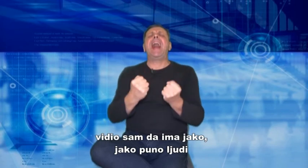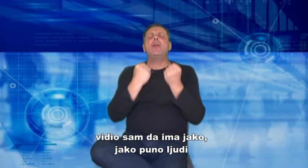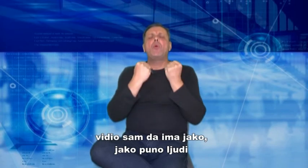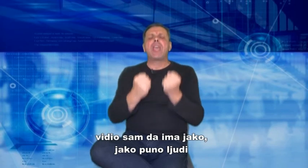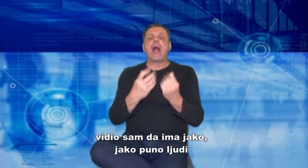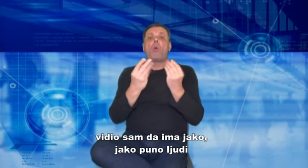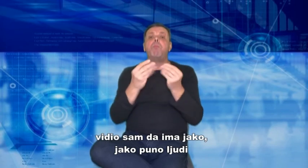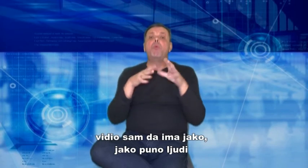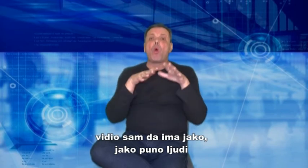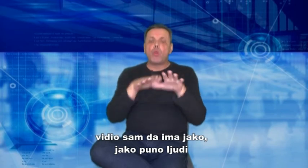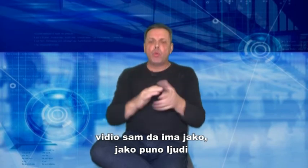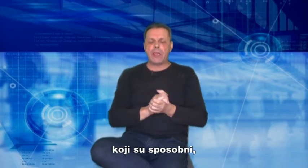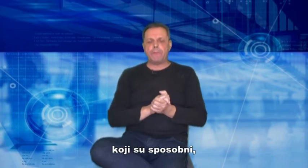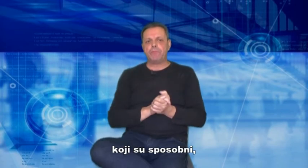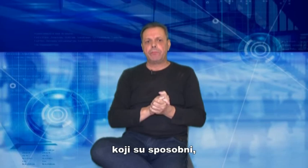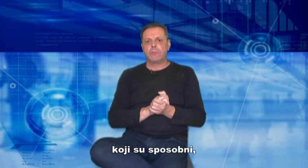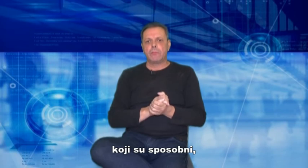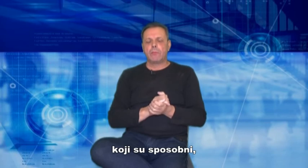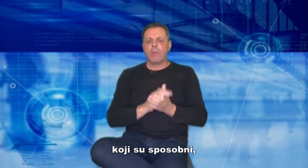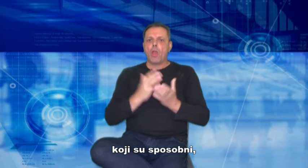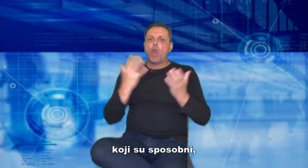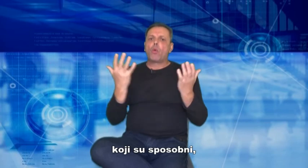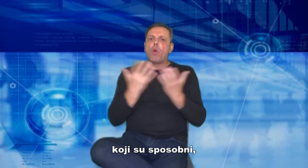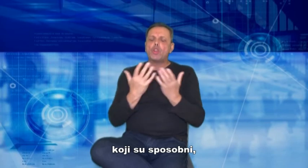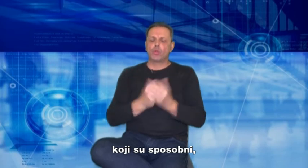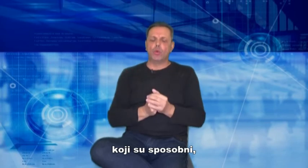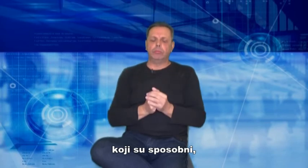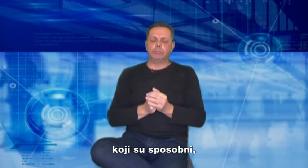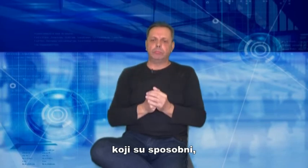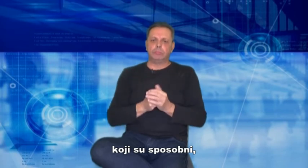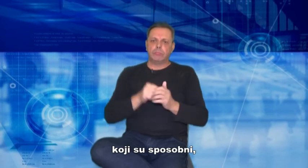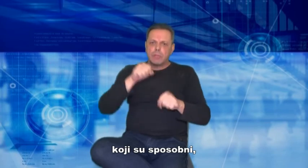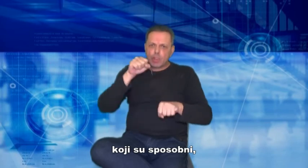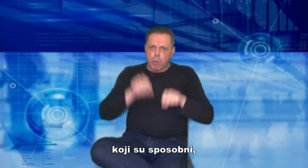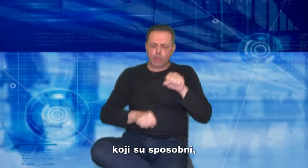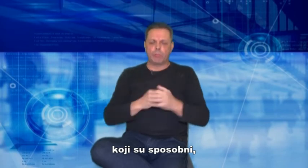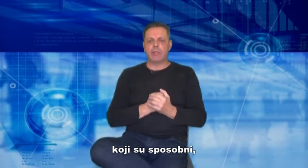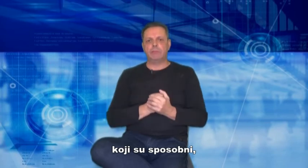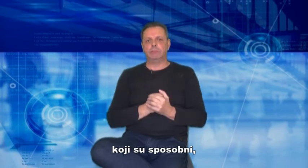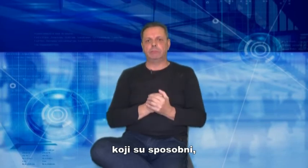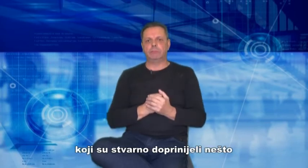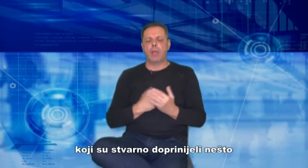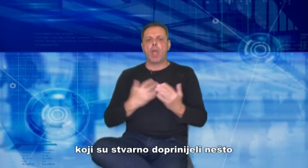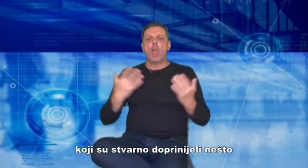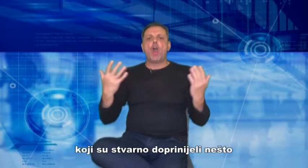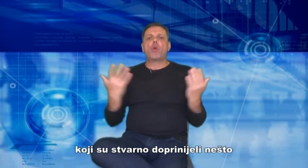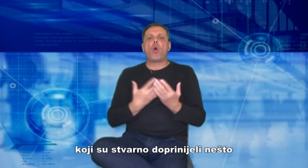jako, jako puno ljudi koji su sposobni, koji